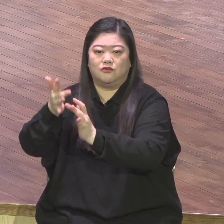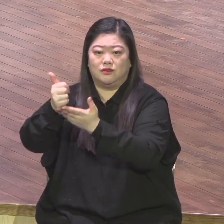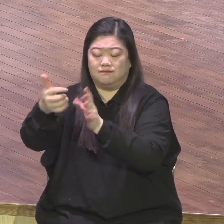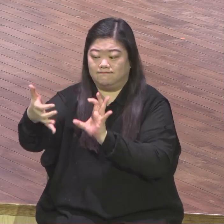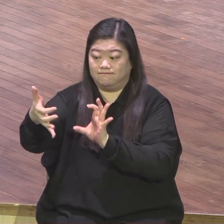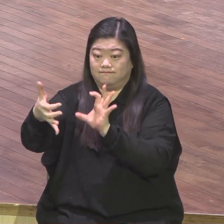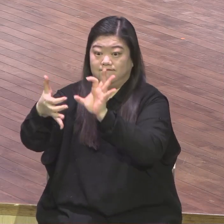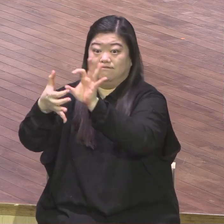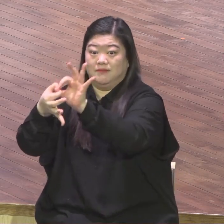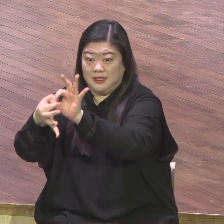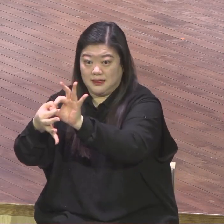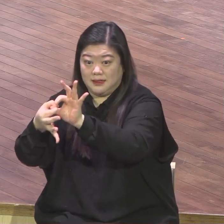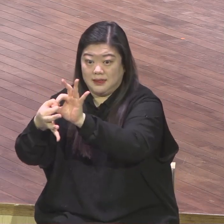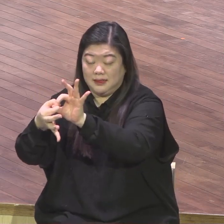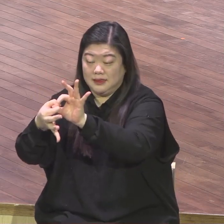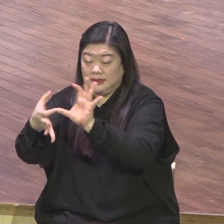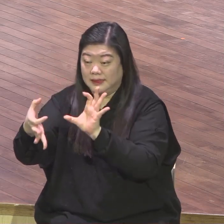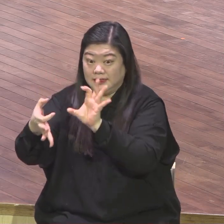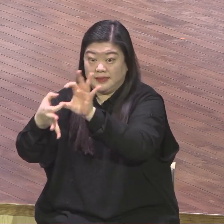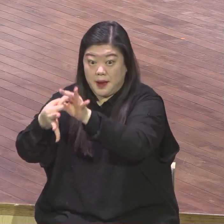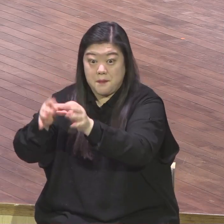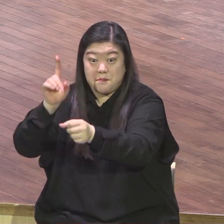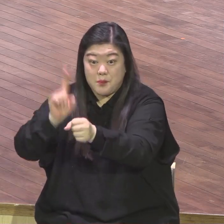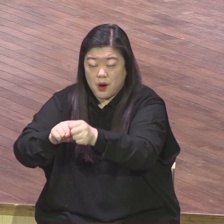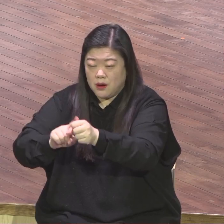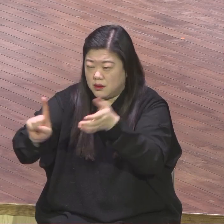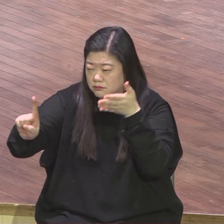그것을 잡으려고 달려가노라.